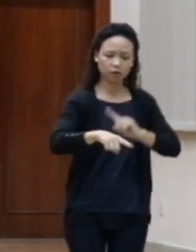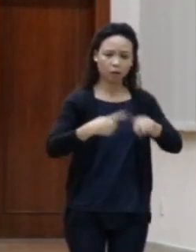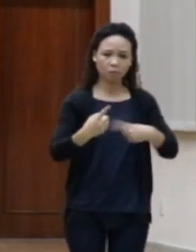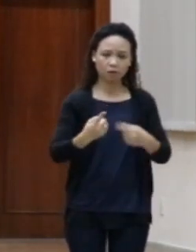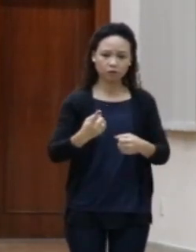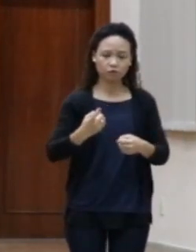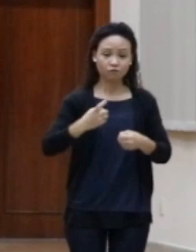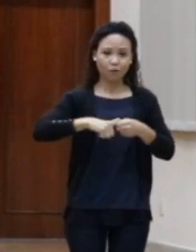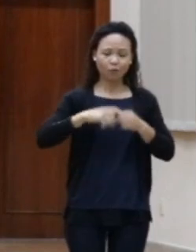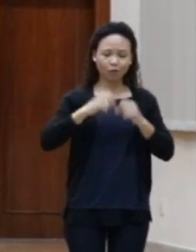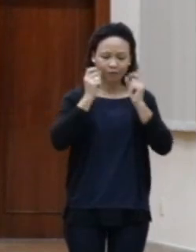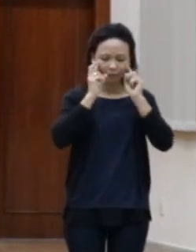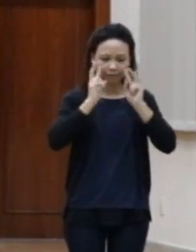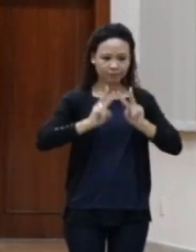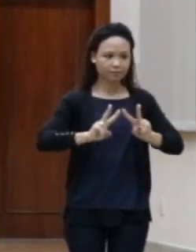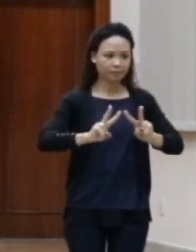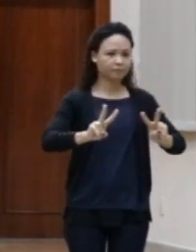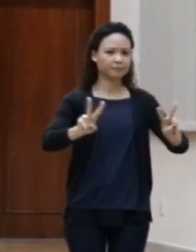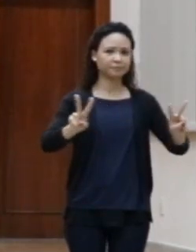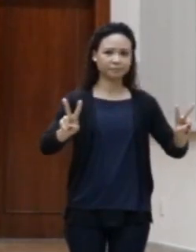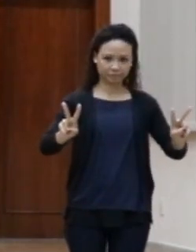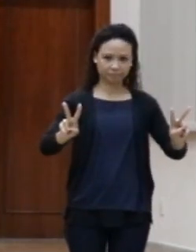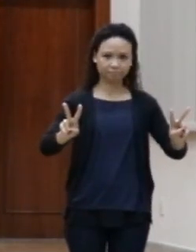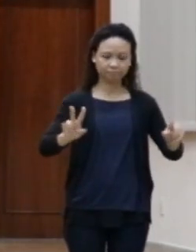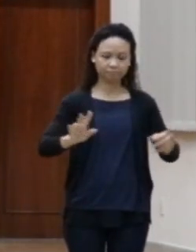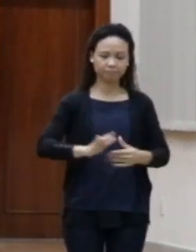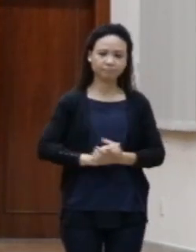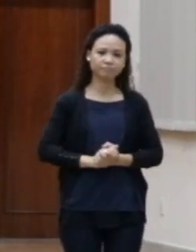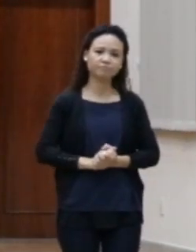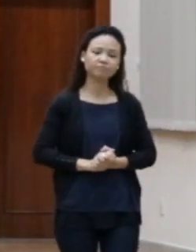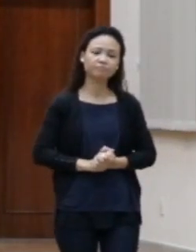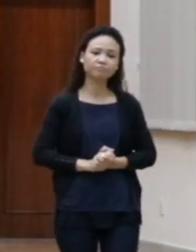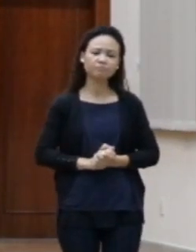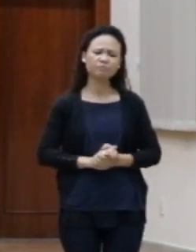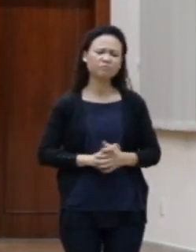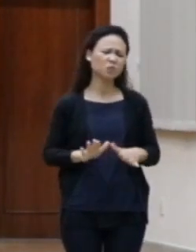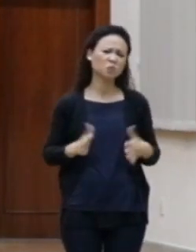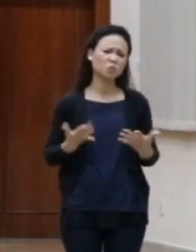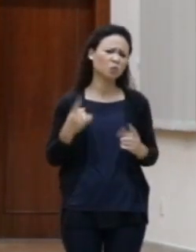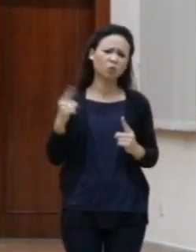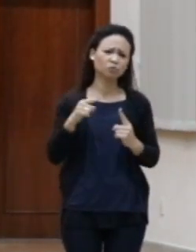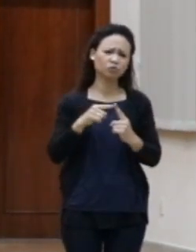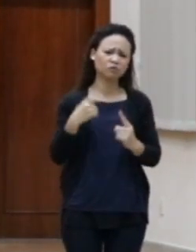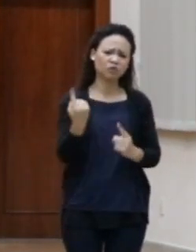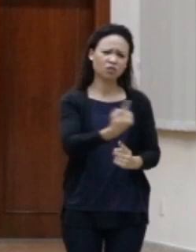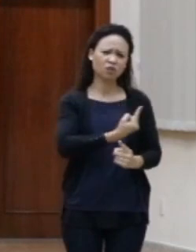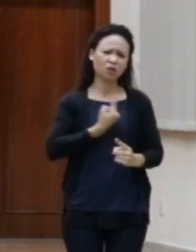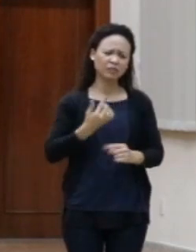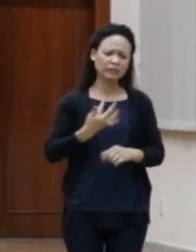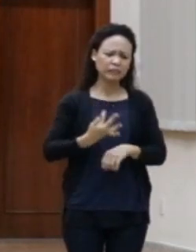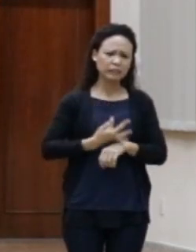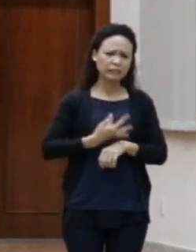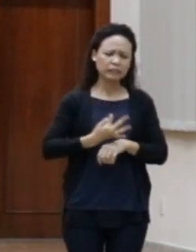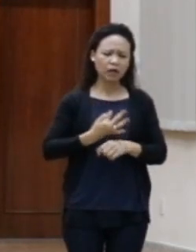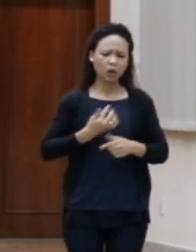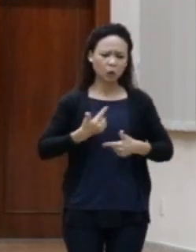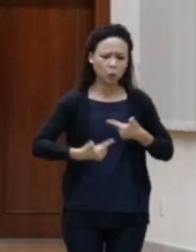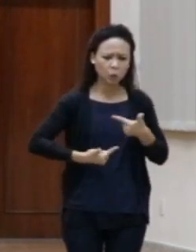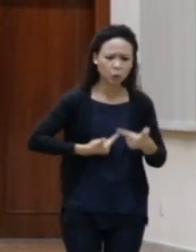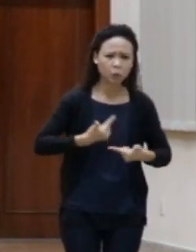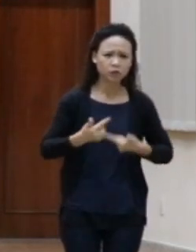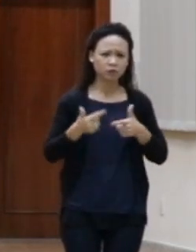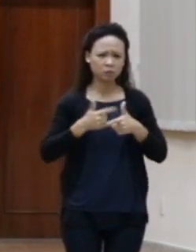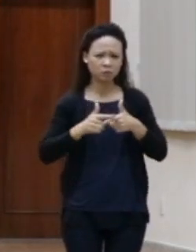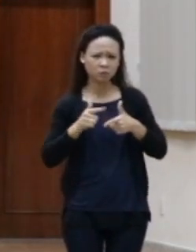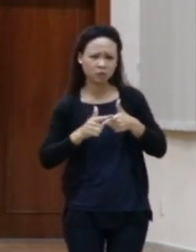propósito das nossas lutas, das dores, do sofrimento, talvez de uma deficiência que